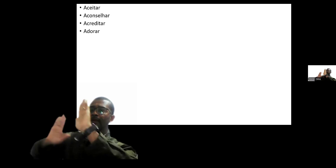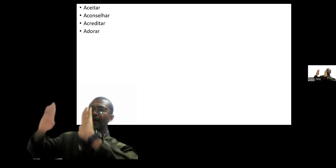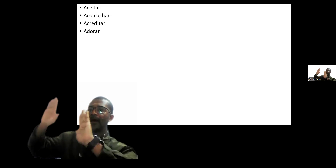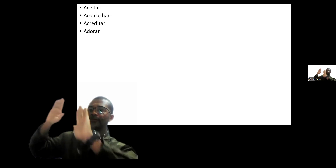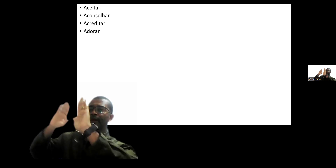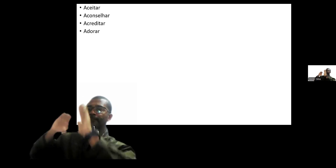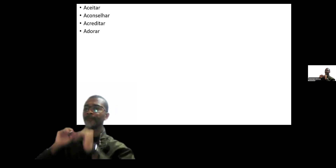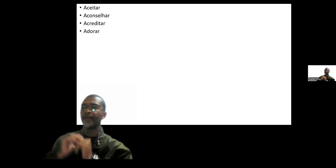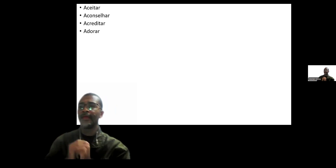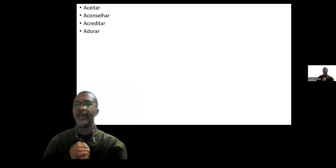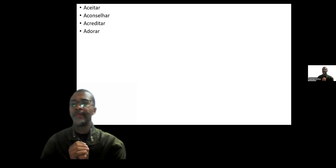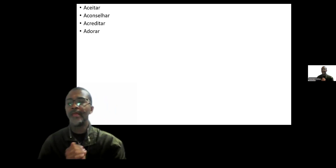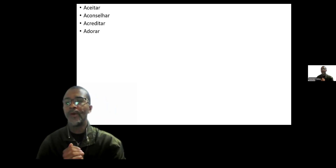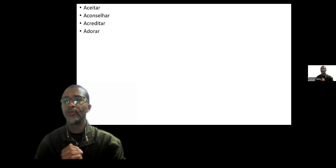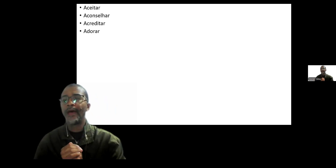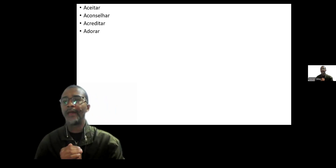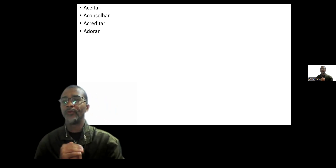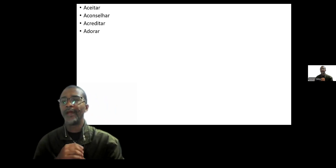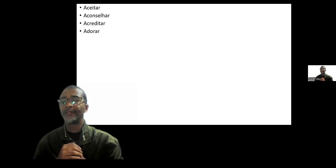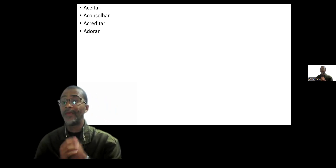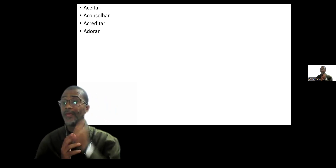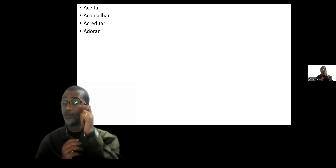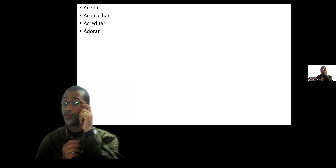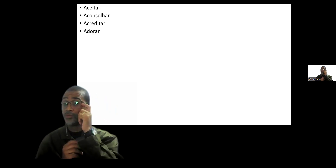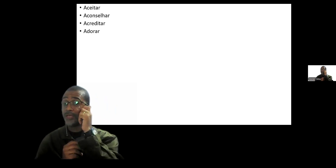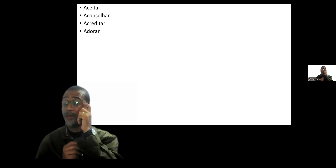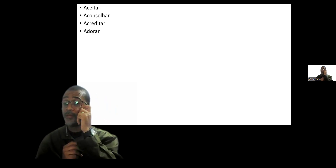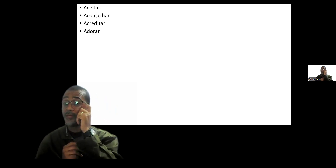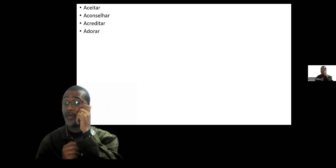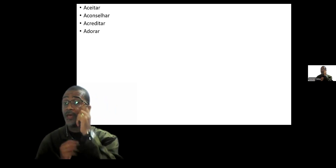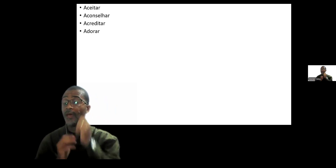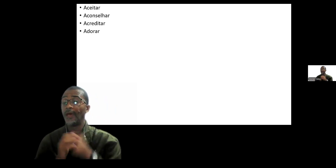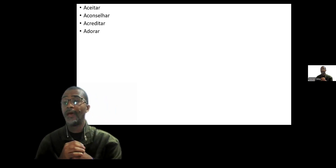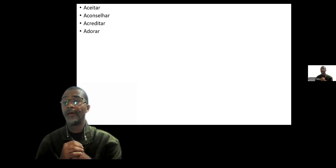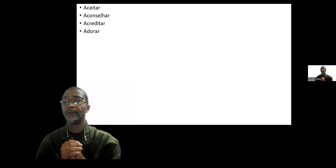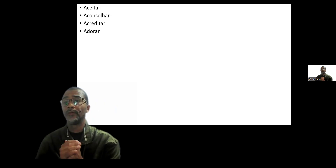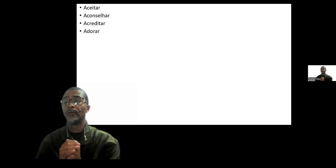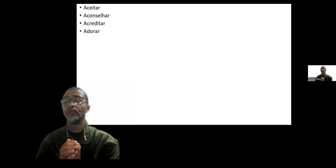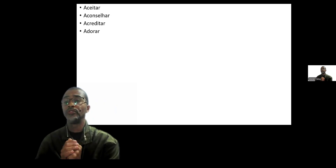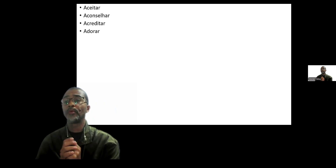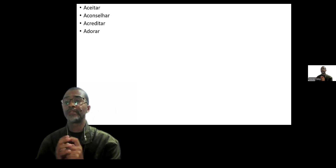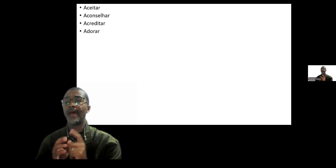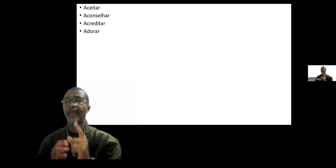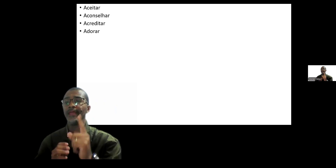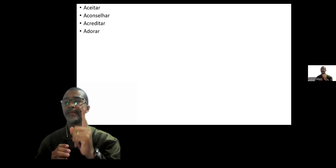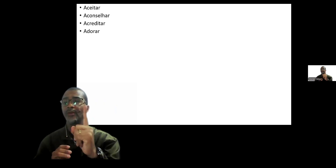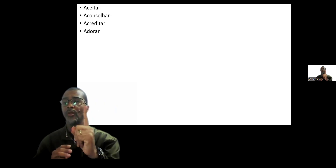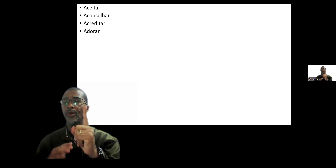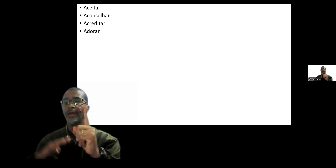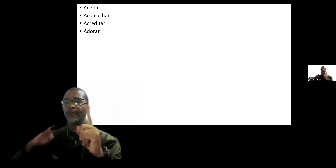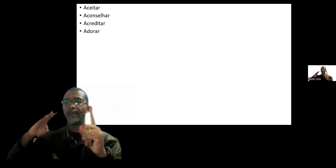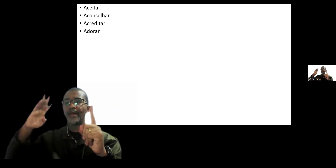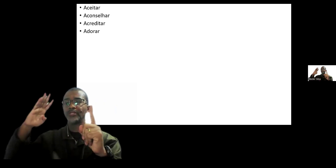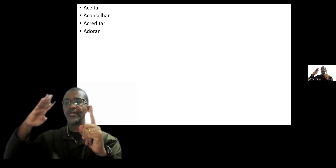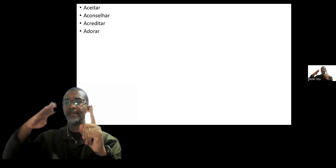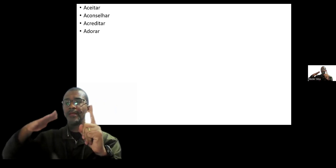ok? Adorar. Tem o adorar também ídolos, sabe? Ou de prostrar aí, né? Que você